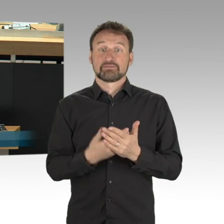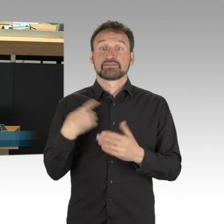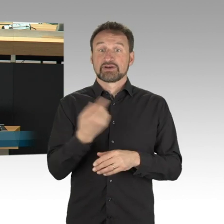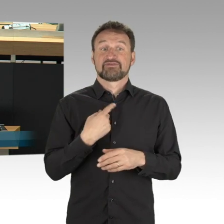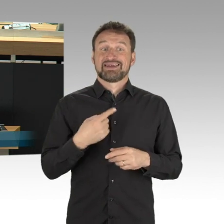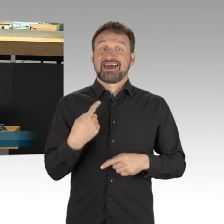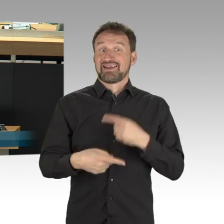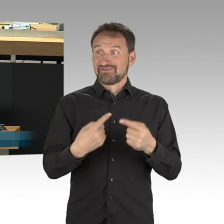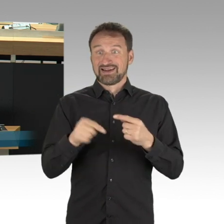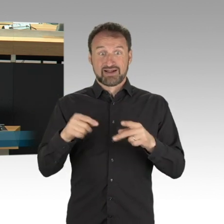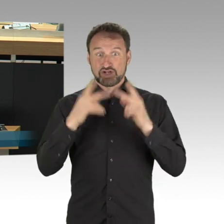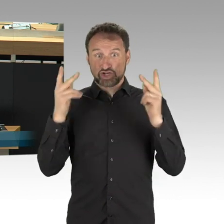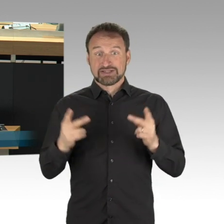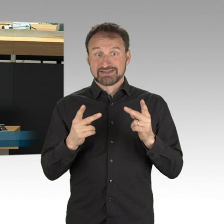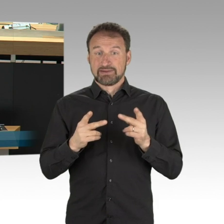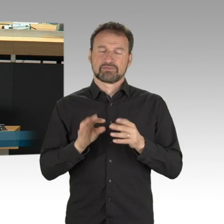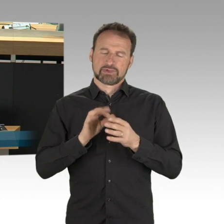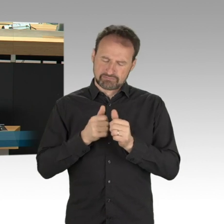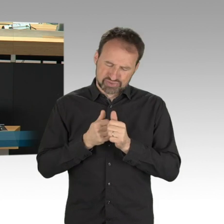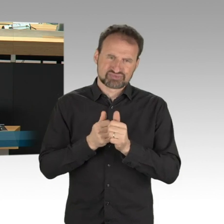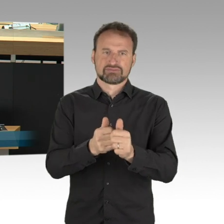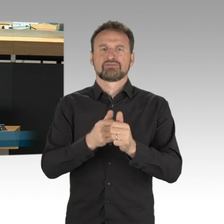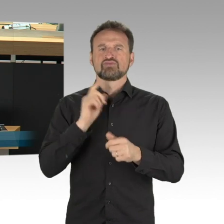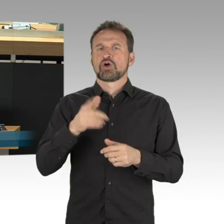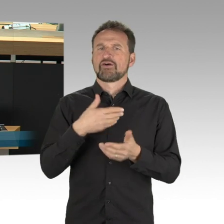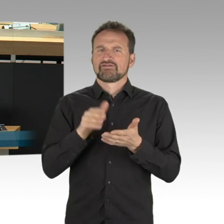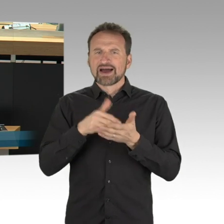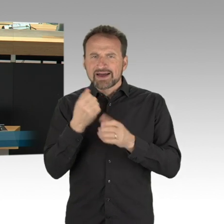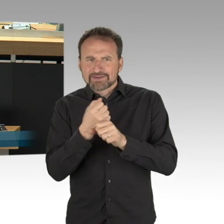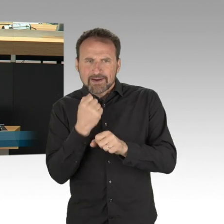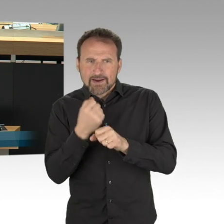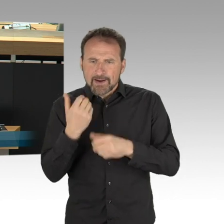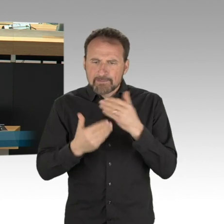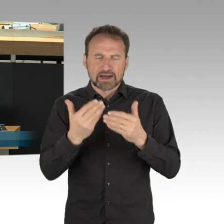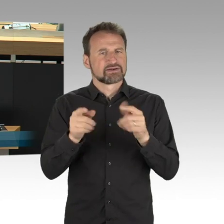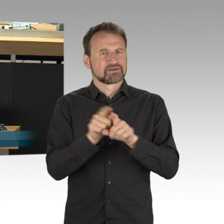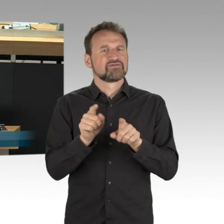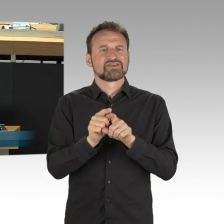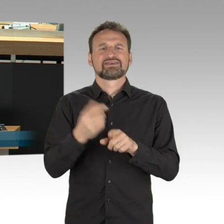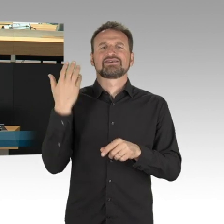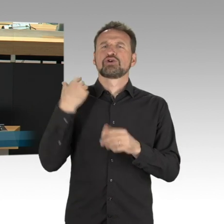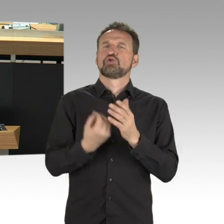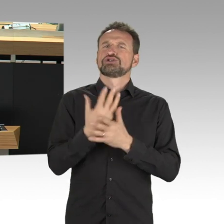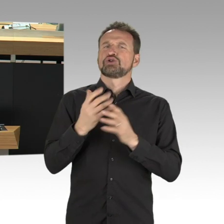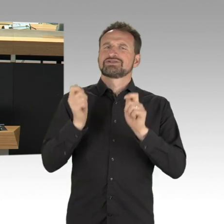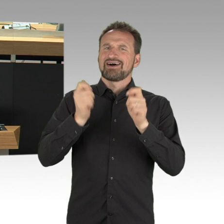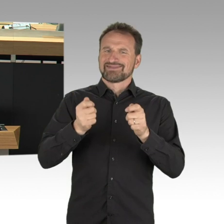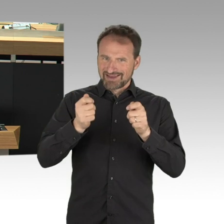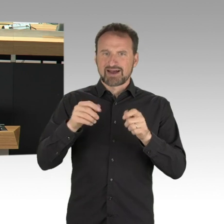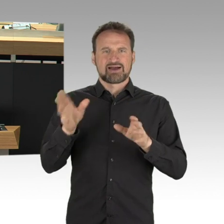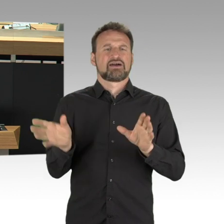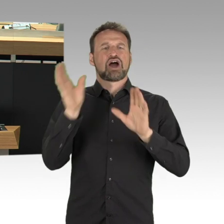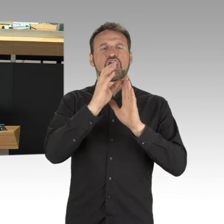Aufstellung zusammen, die auch bereits den Ursprungsantrag eingebracht hat. In einem ersten Schritt werden wir das Konzept im Rahmen einer Anhörung